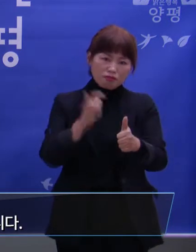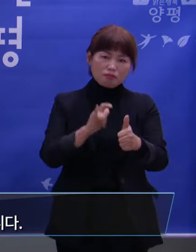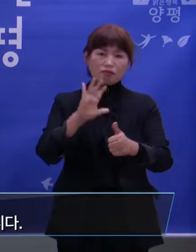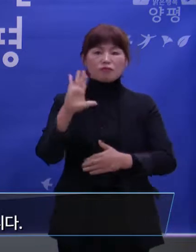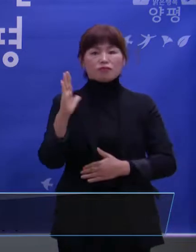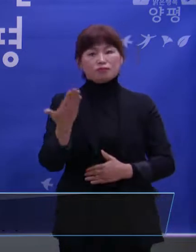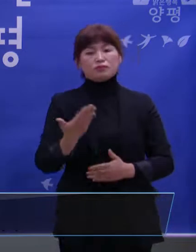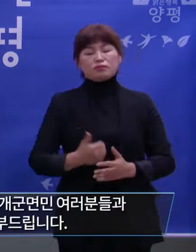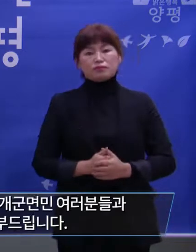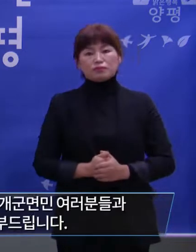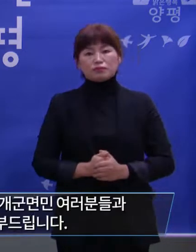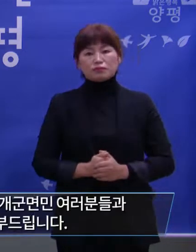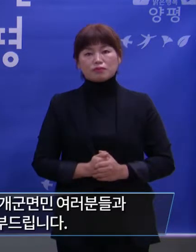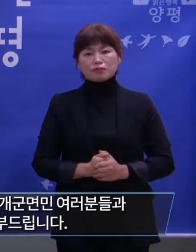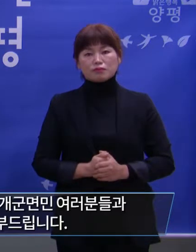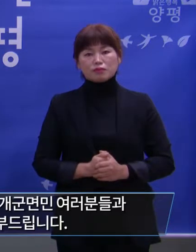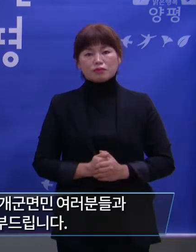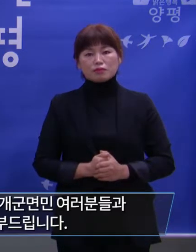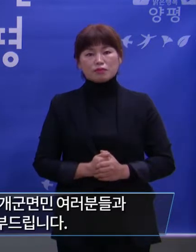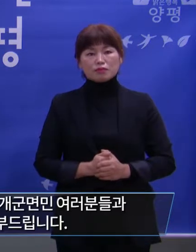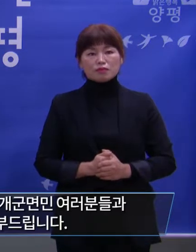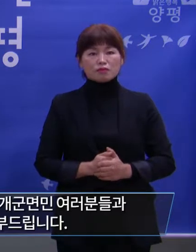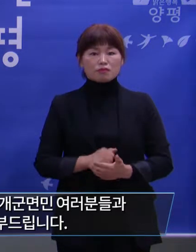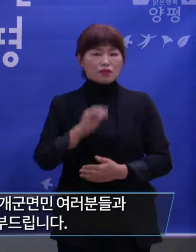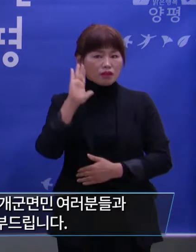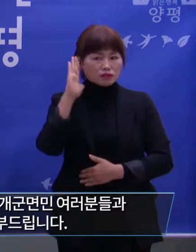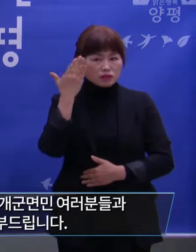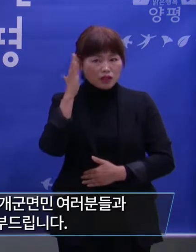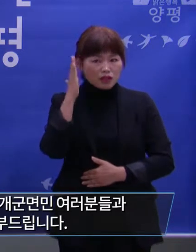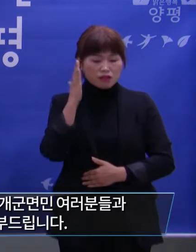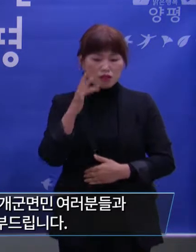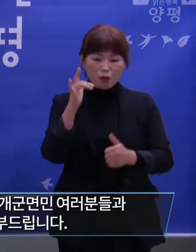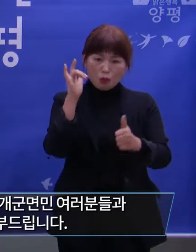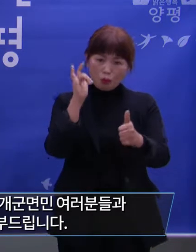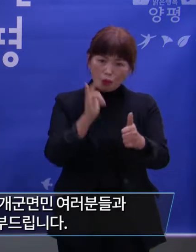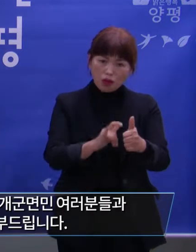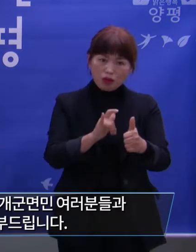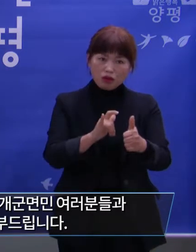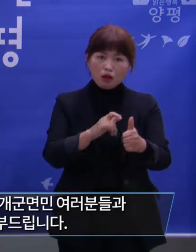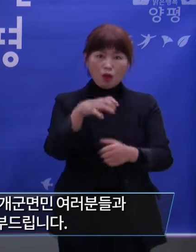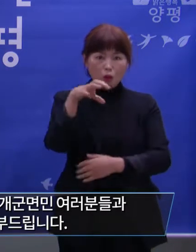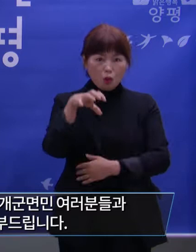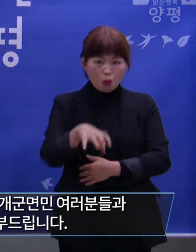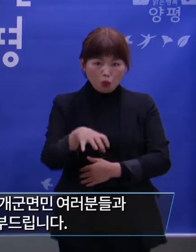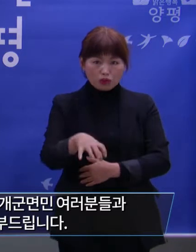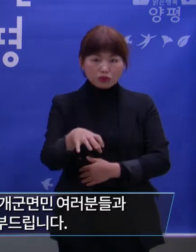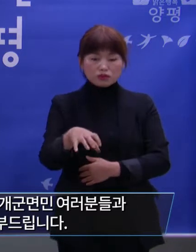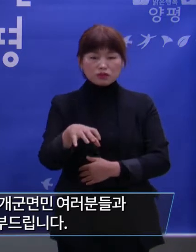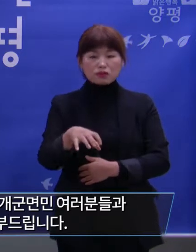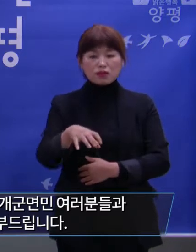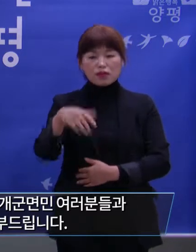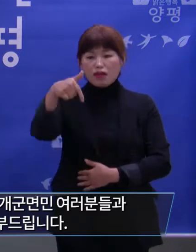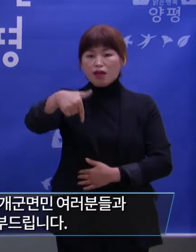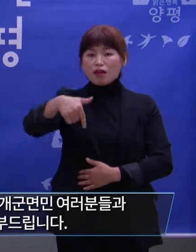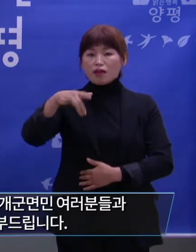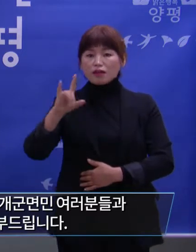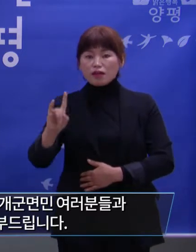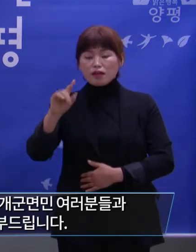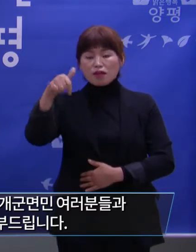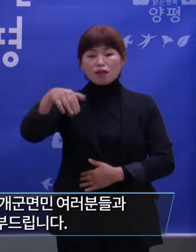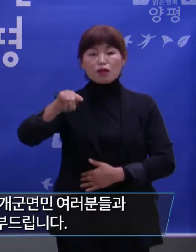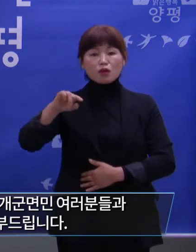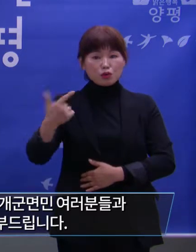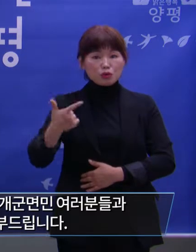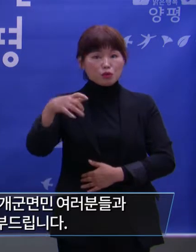발생하였습니다. 특히 최근 발생된 확진자 대부분이 계군면 일대에서